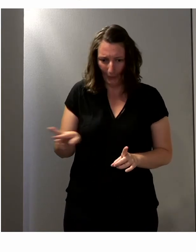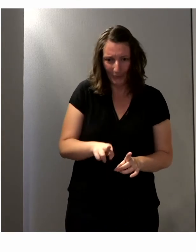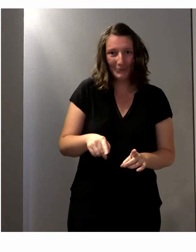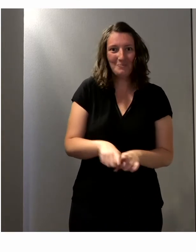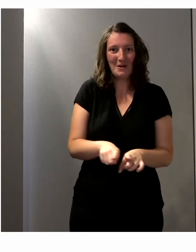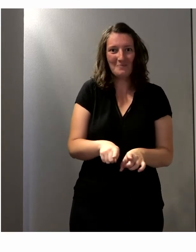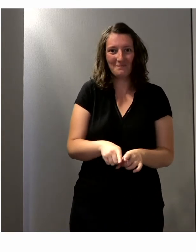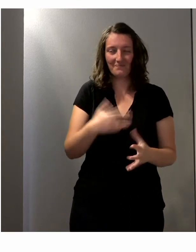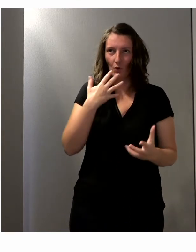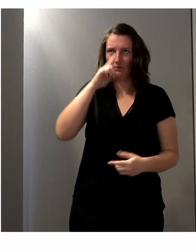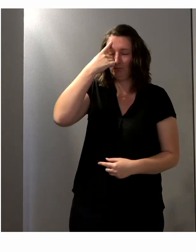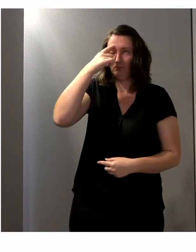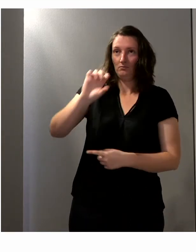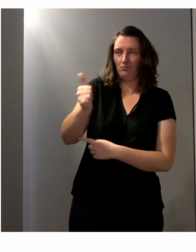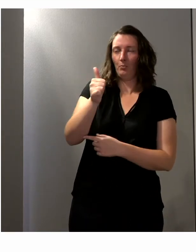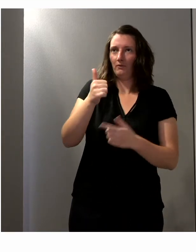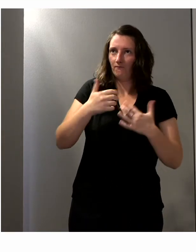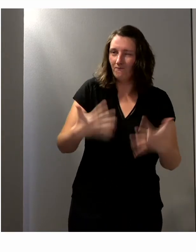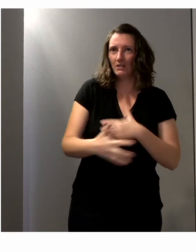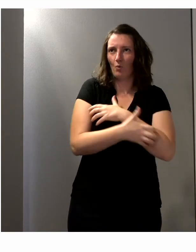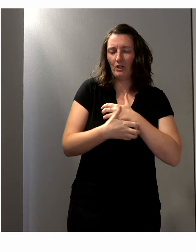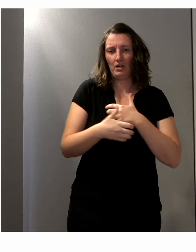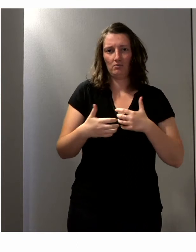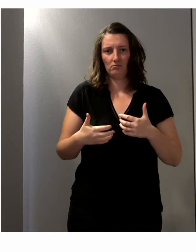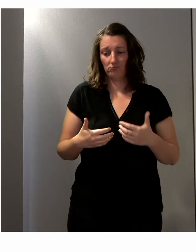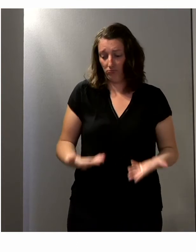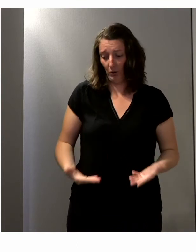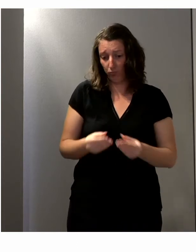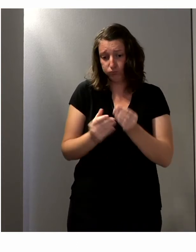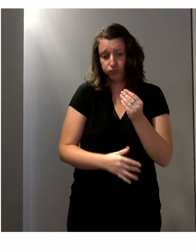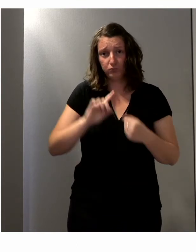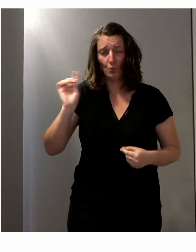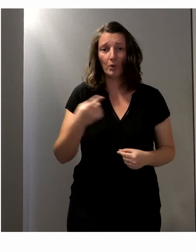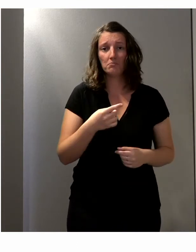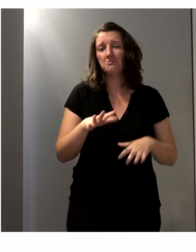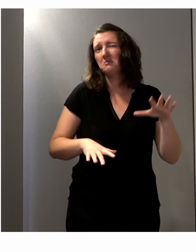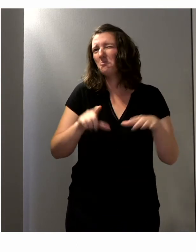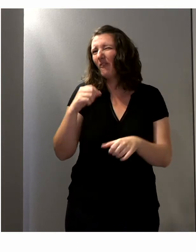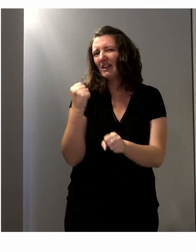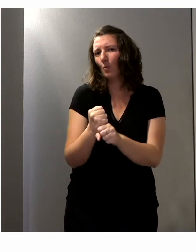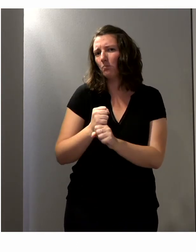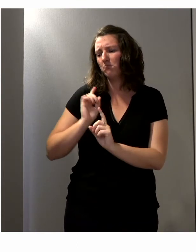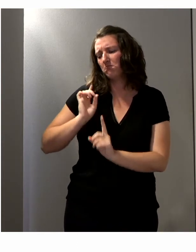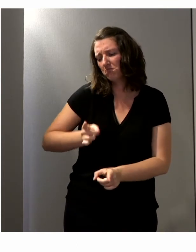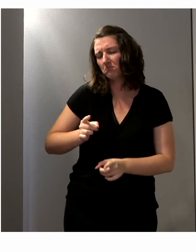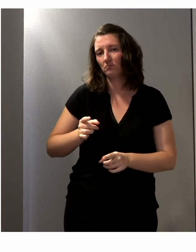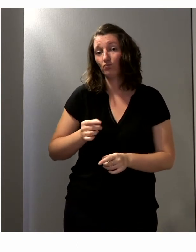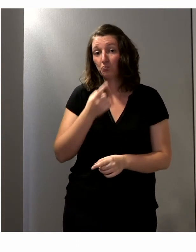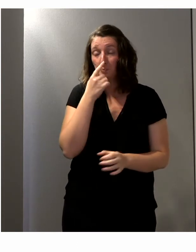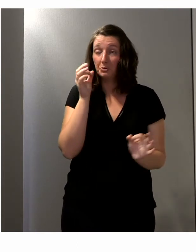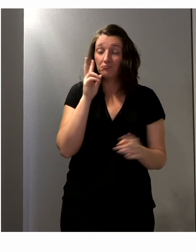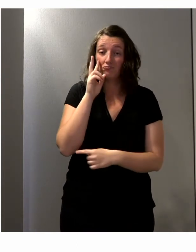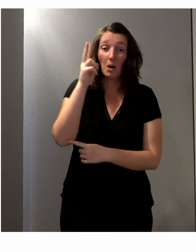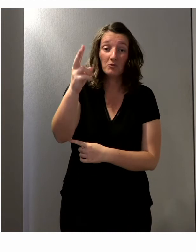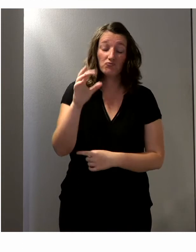la pauvreté. Aujourd'hui, ça n'est pas le cas. Ça fait maintenant presque 20 ans qu'on s'habitue à